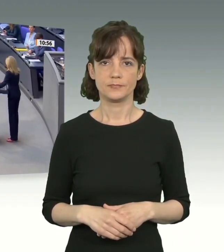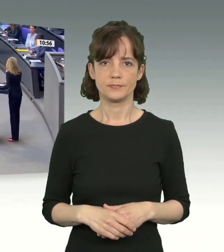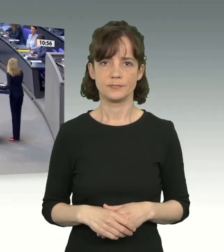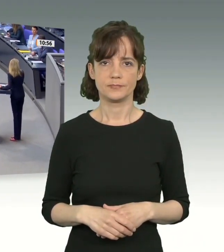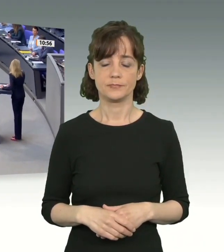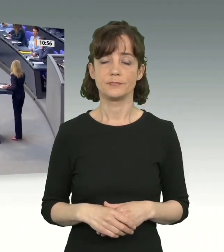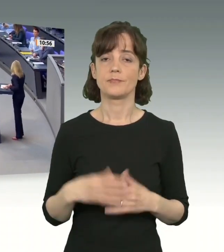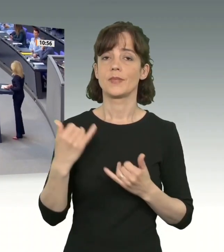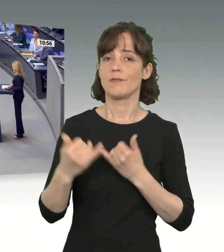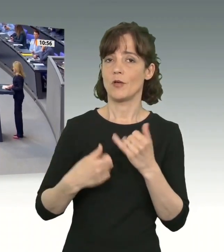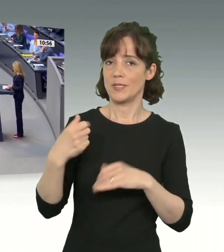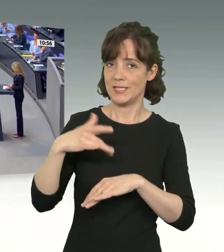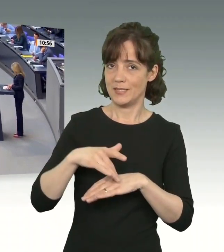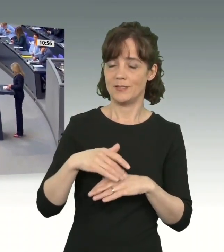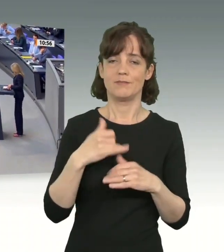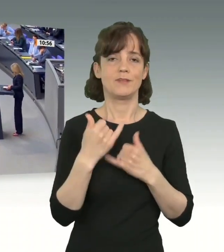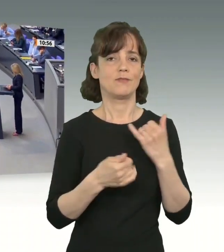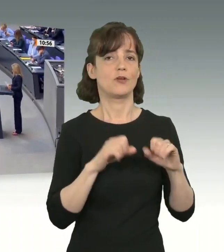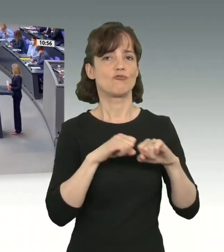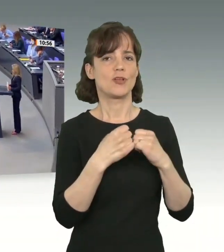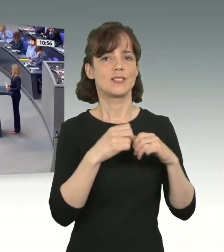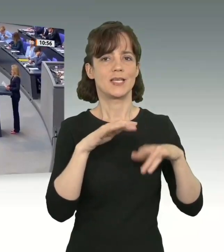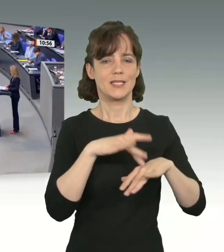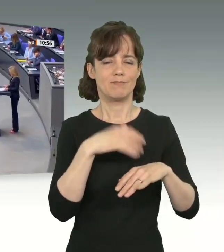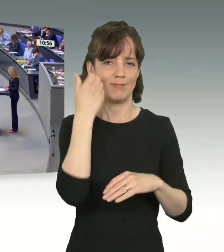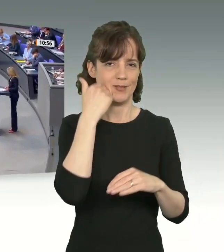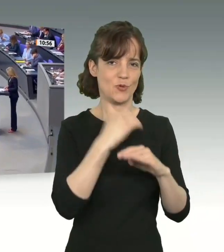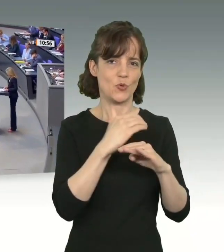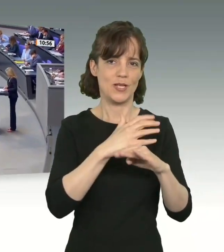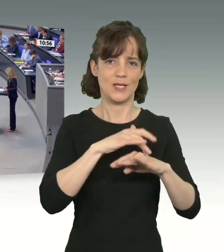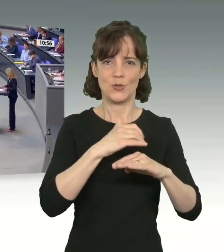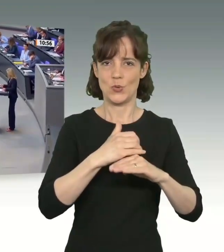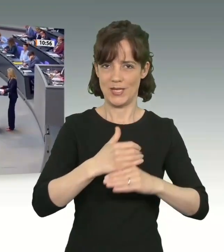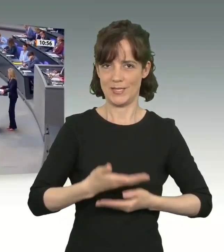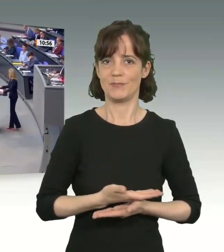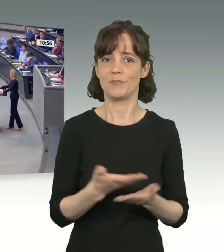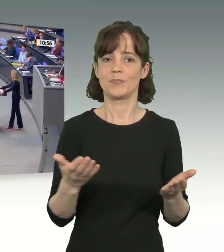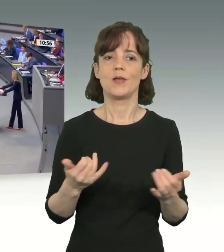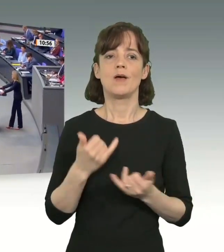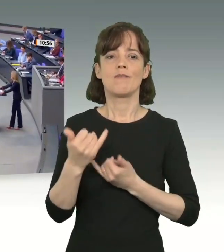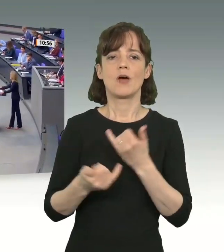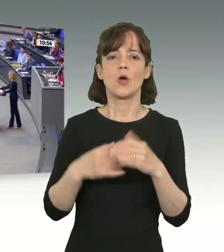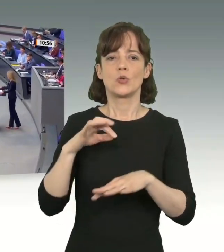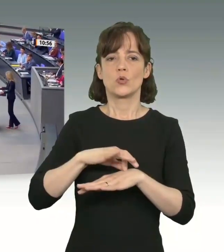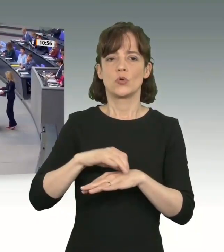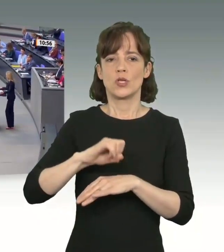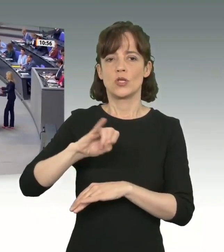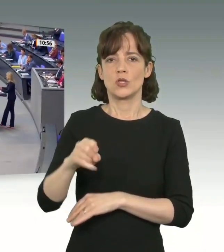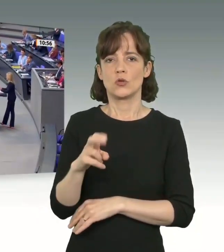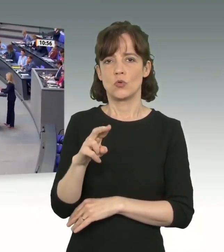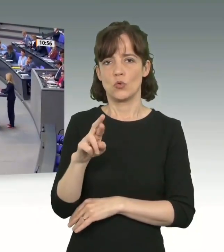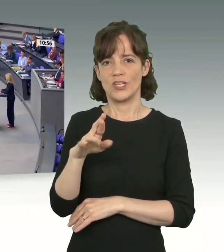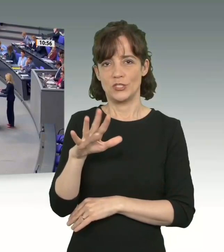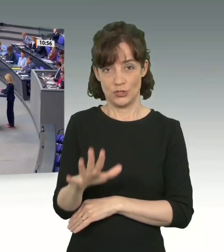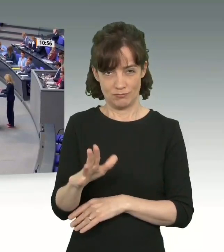Frau Präsidentin! Frau Staatssekretärin! Liebe Kolleginnen und Kollegen! Frau Dr. Judisch, erlauben Sie, dass ich gleich unmittelbar einen